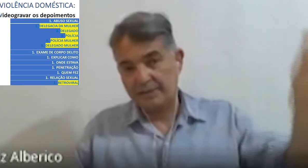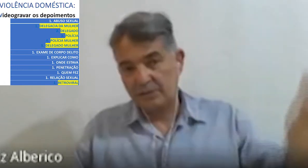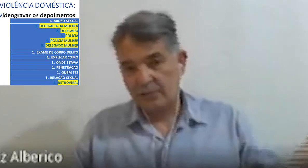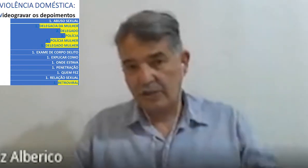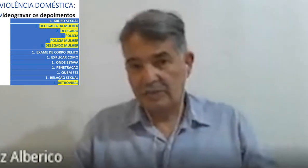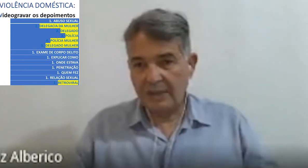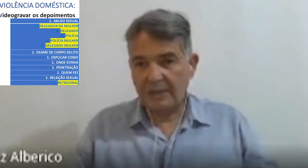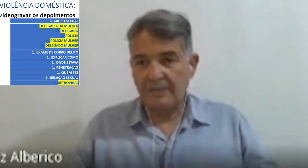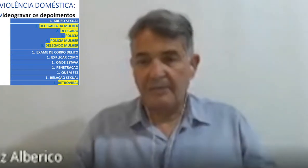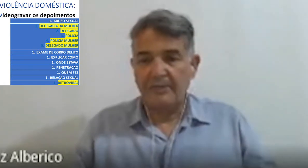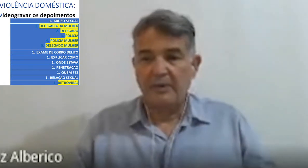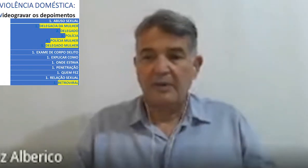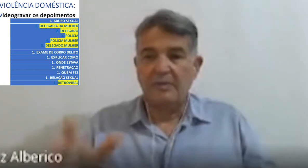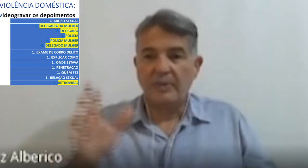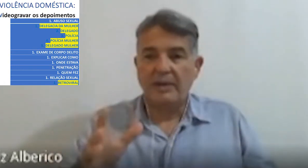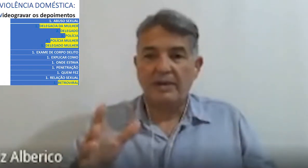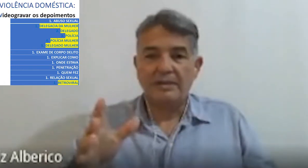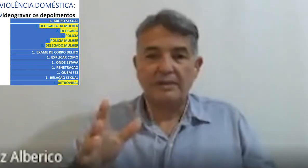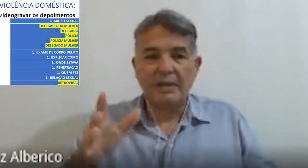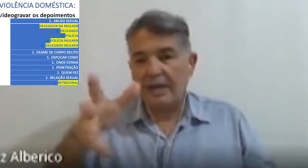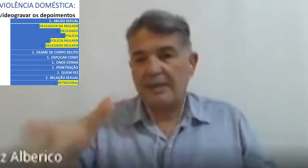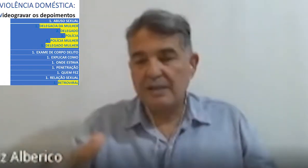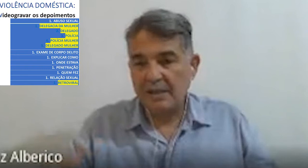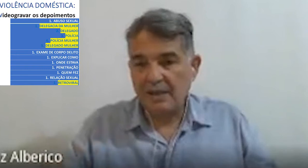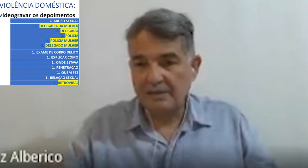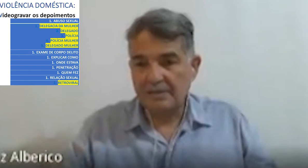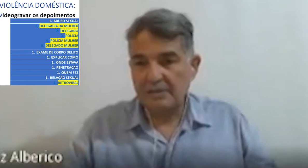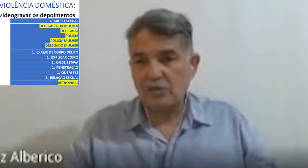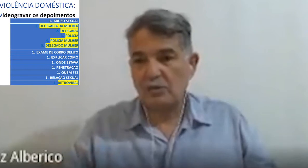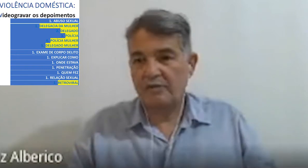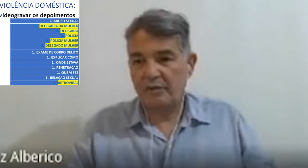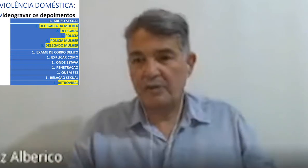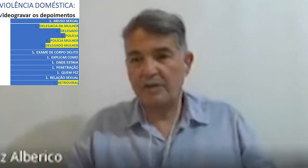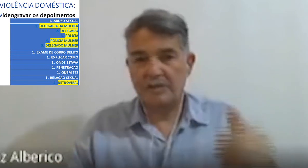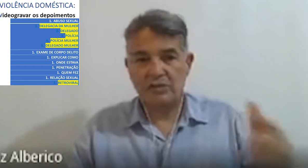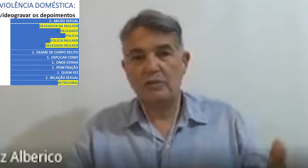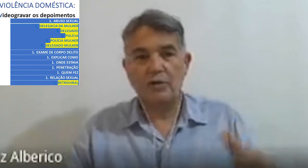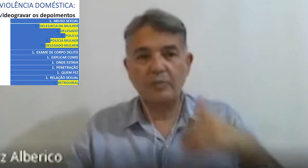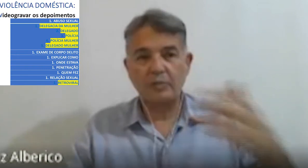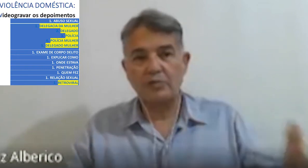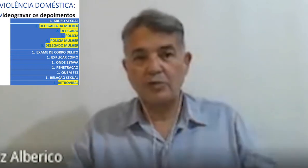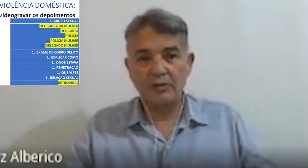no IML para caracterizar se houve a violência, se houve o abuso ou o que for.